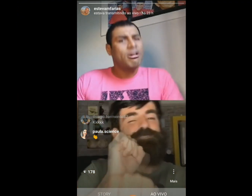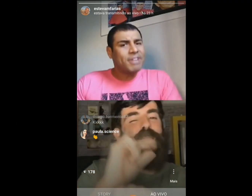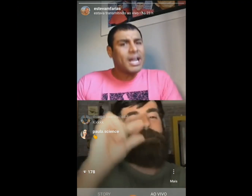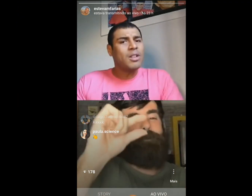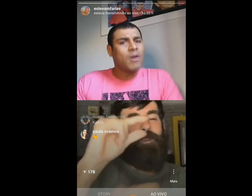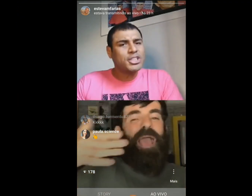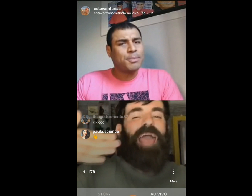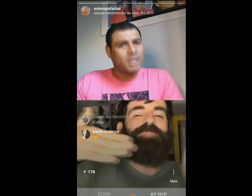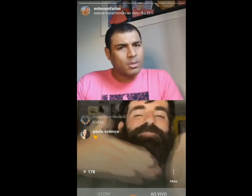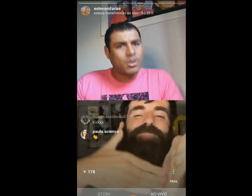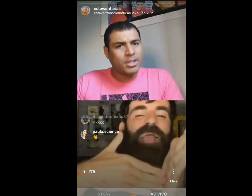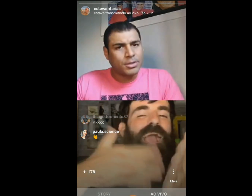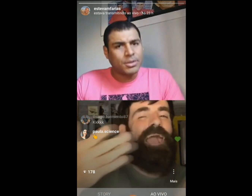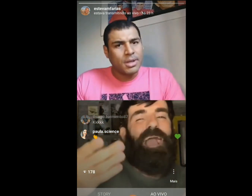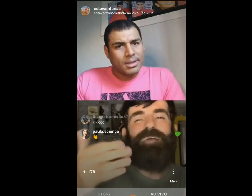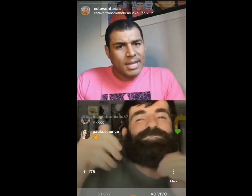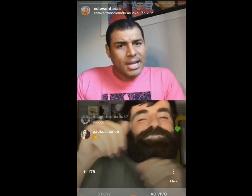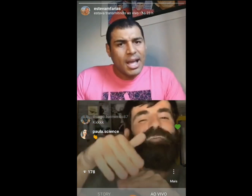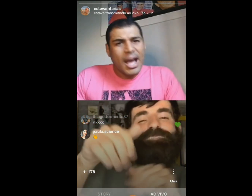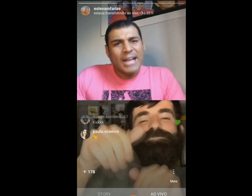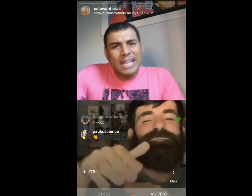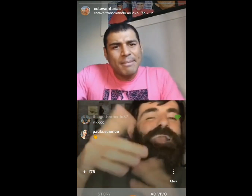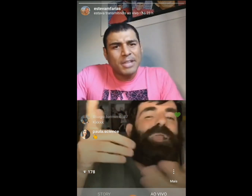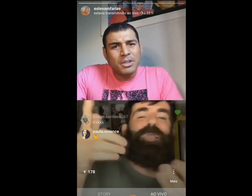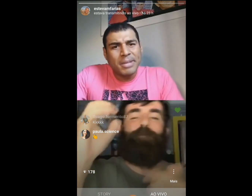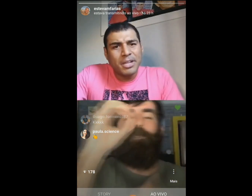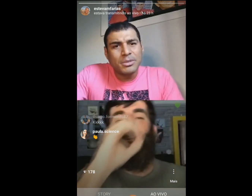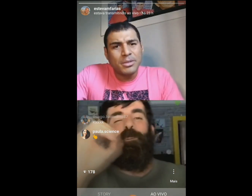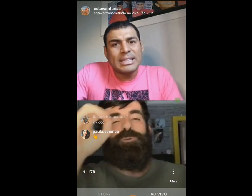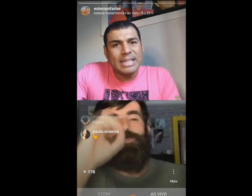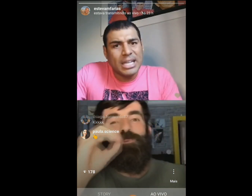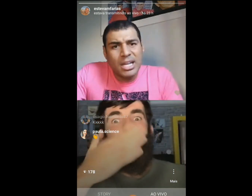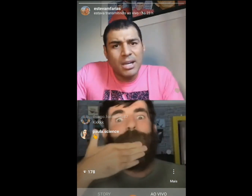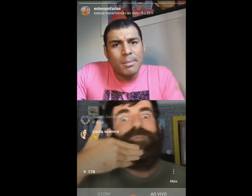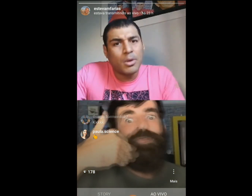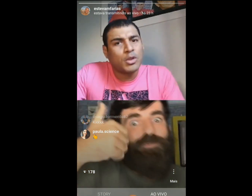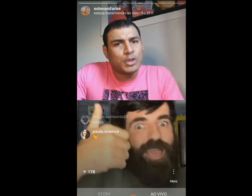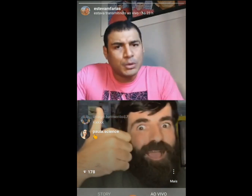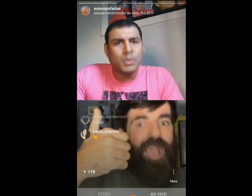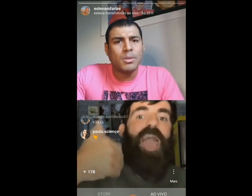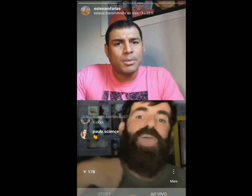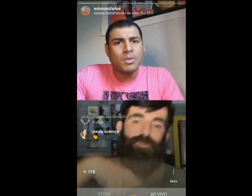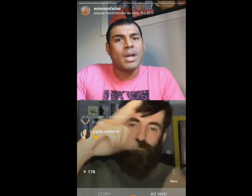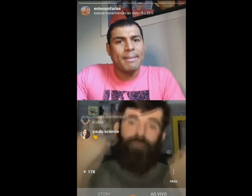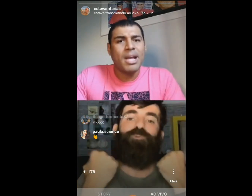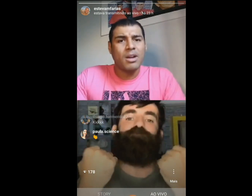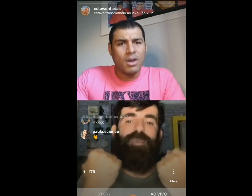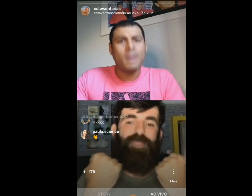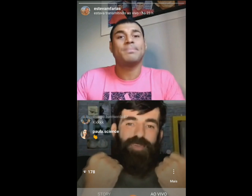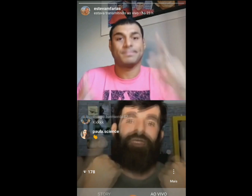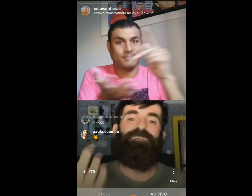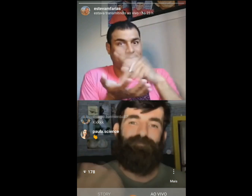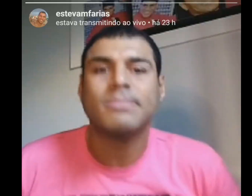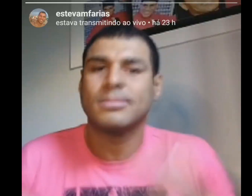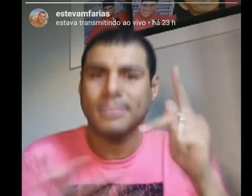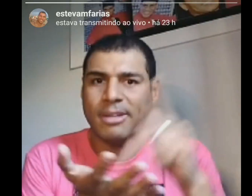isolamento até setembro, outubro, mais ou menos, porque vai ser melhor para voltar para academia.